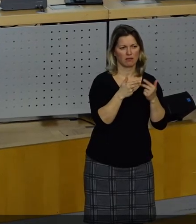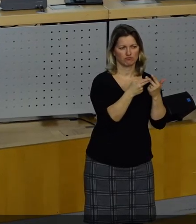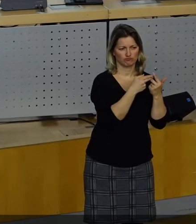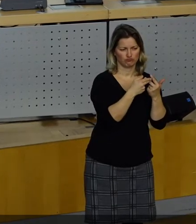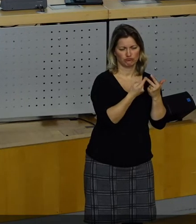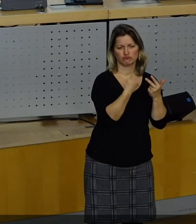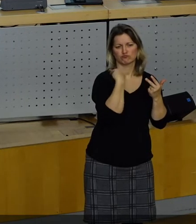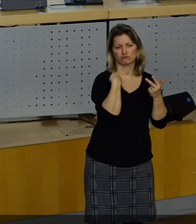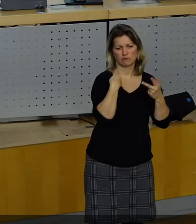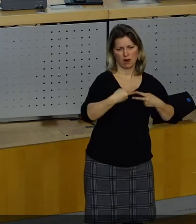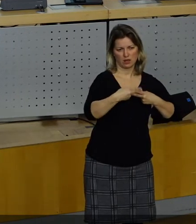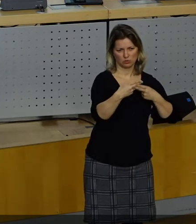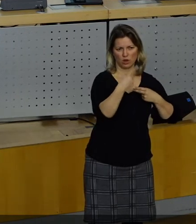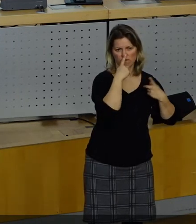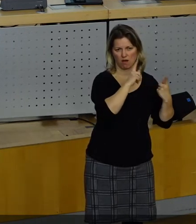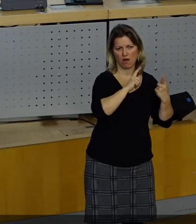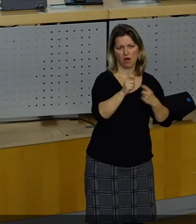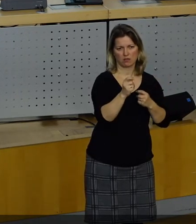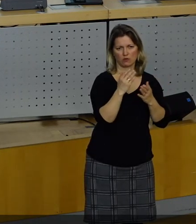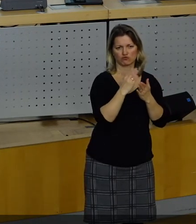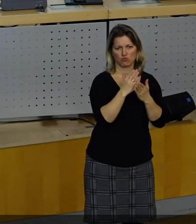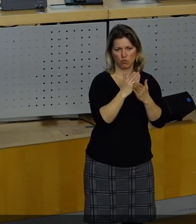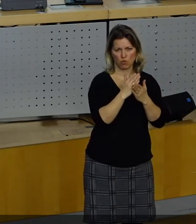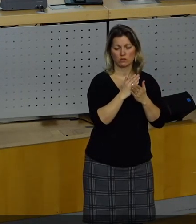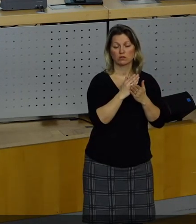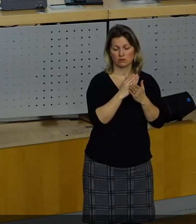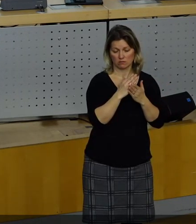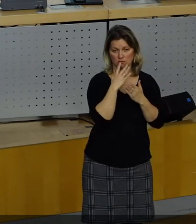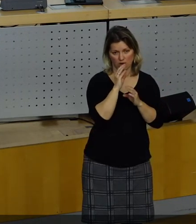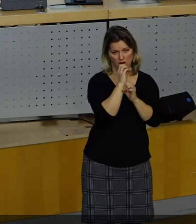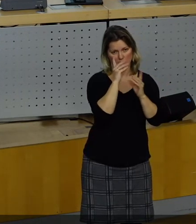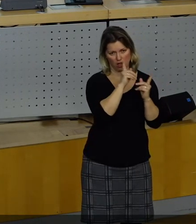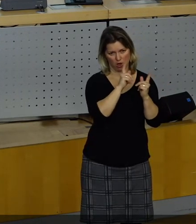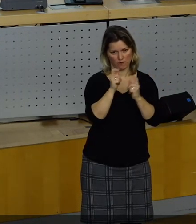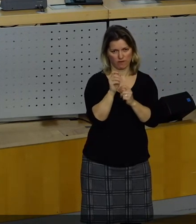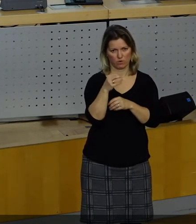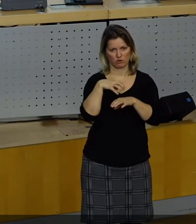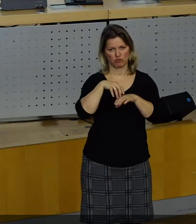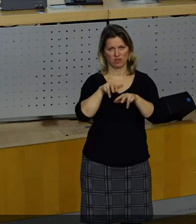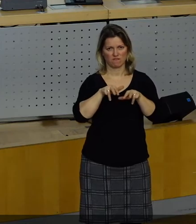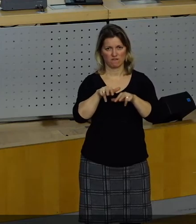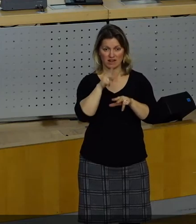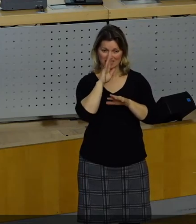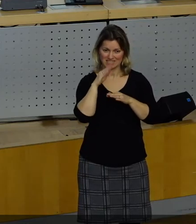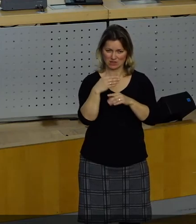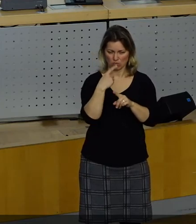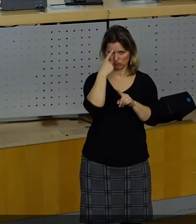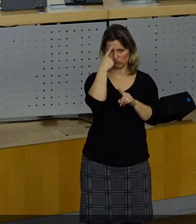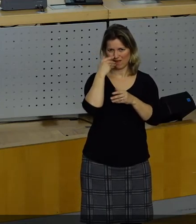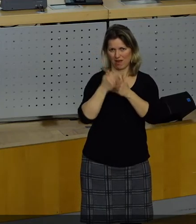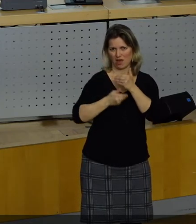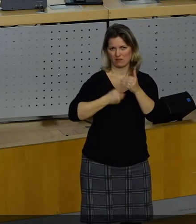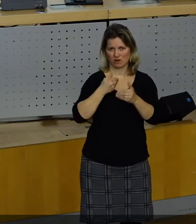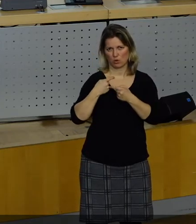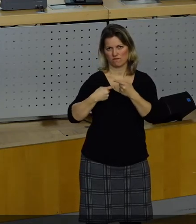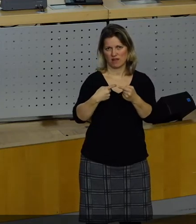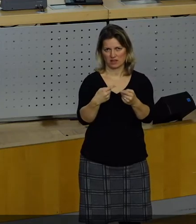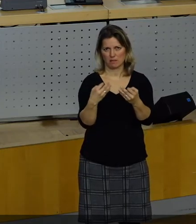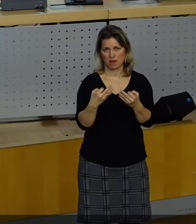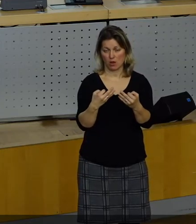auch geschrieben, der Stadtverwaltung da tatsächlich einen sehr klaren Auftrag auch gegeben, solche Grundsätze weiterzuentwickeln. Und ich glaube, das ist tatsächlich